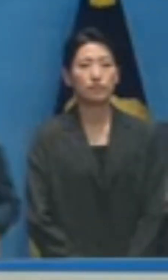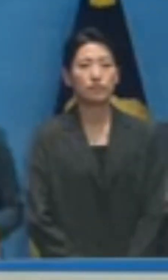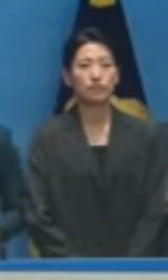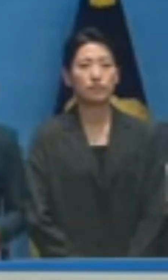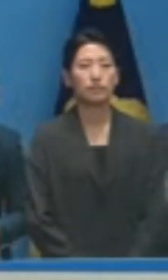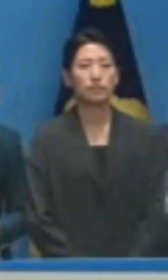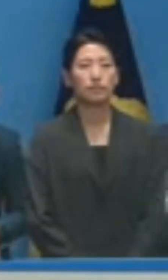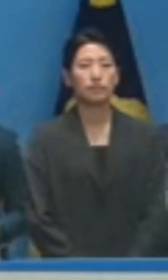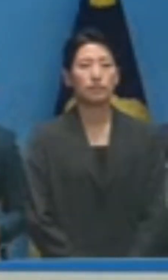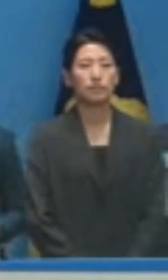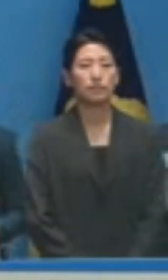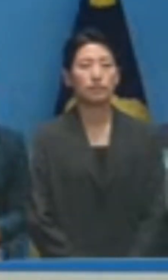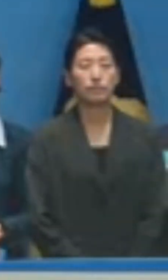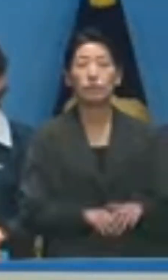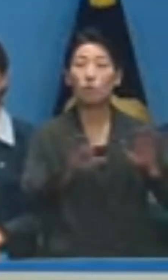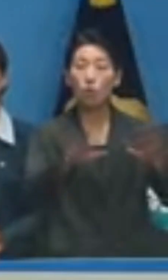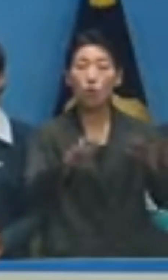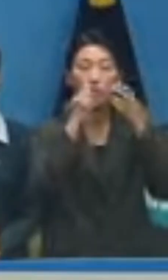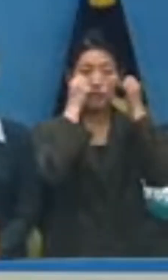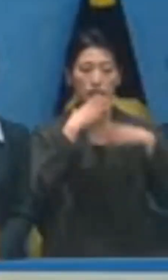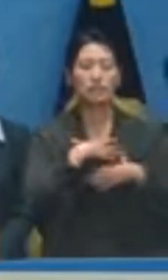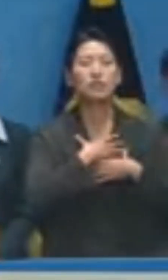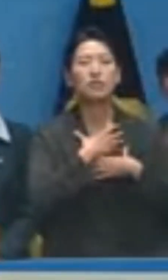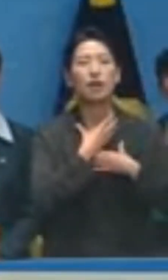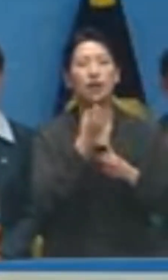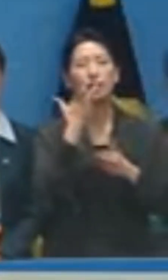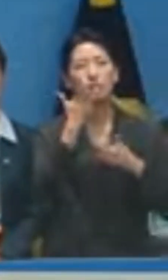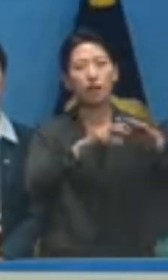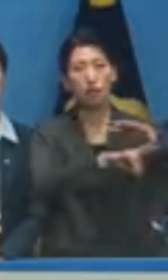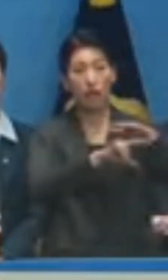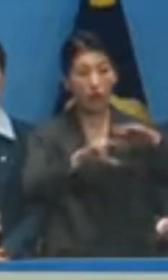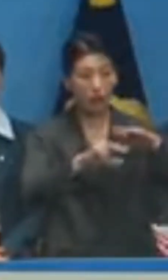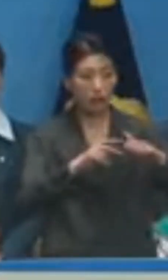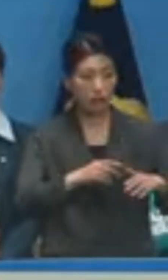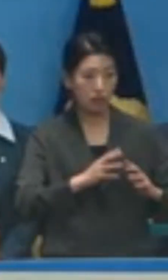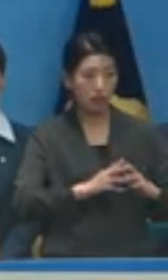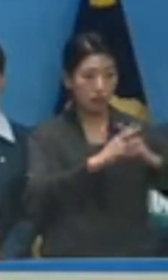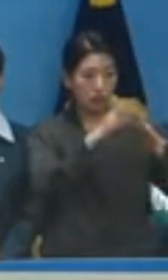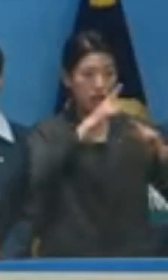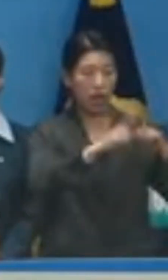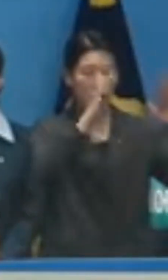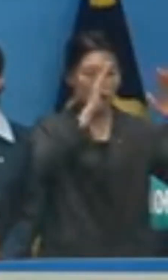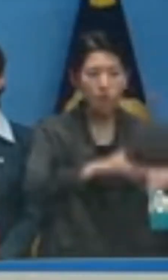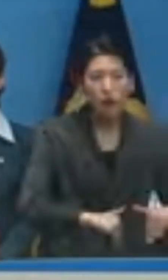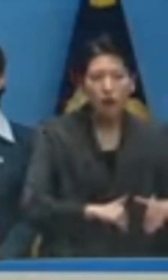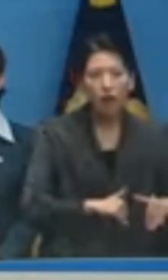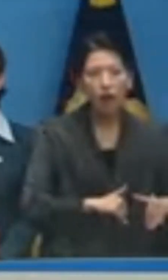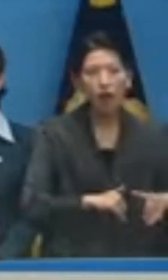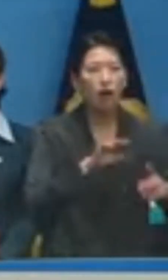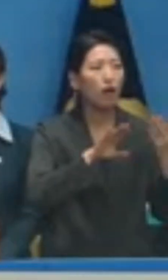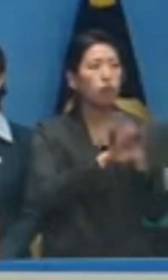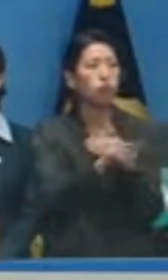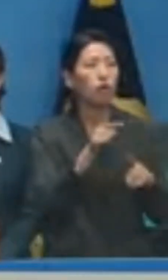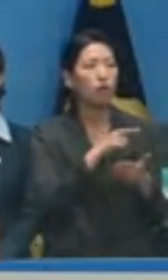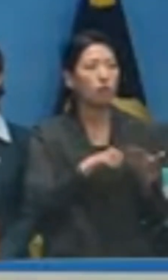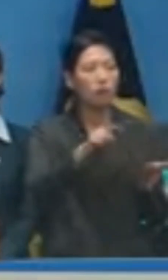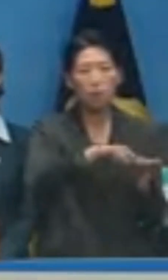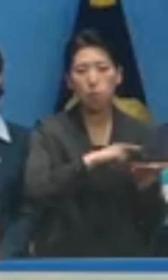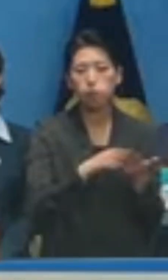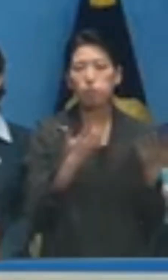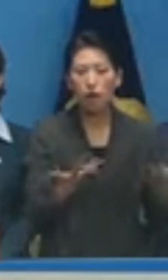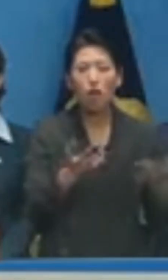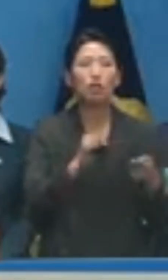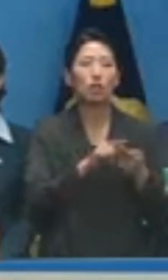자, 그래서 오늘 그 신안산성 공사 현장 붕괴 사고 대책 촉구 공동 기자회견이 있겠는데요.